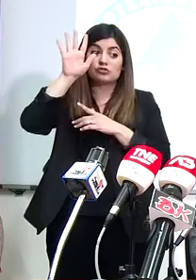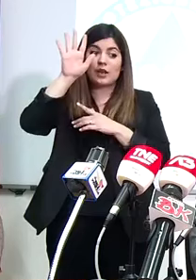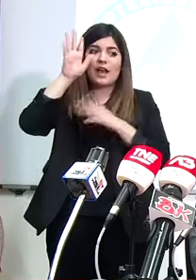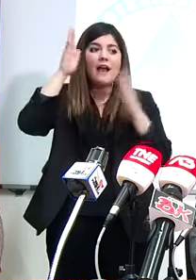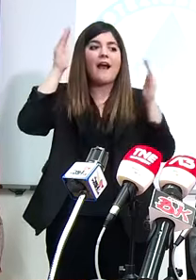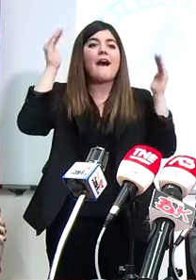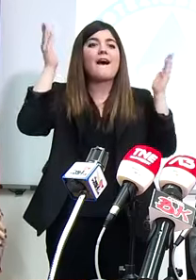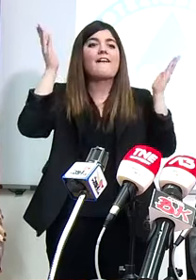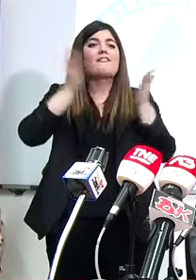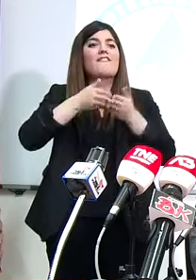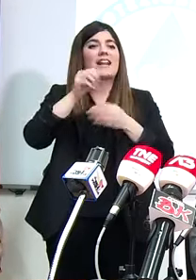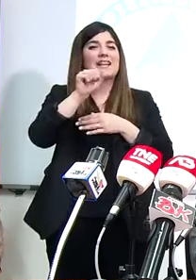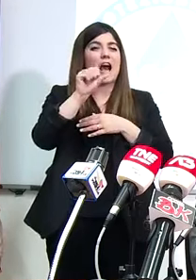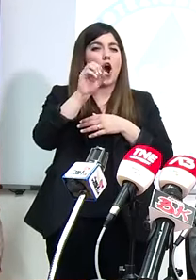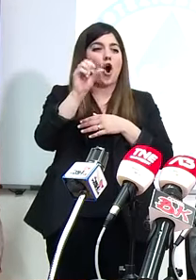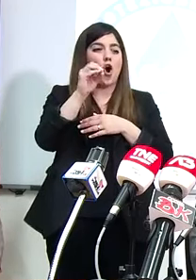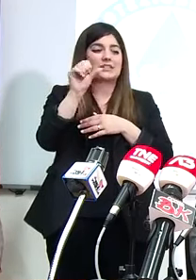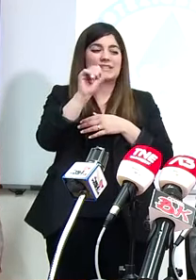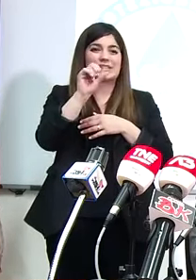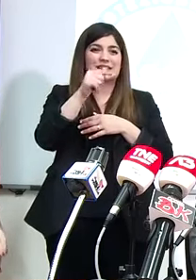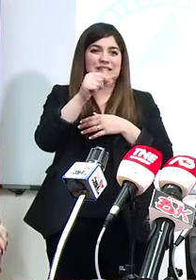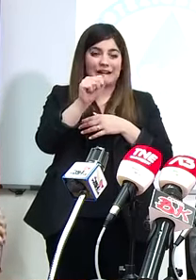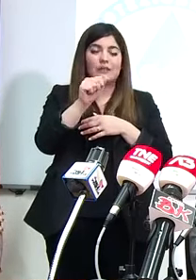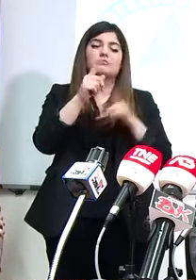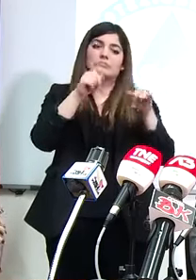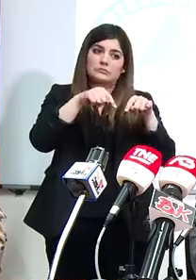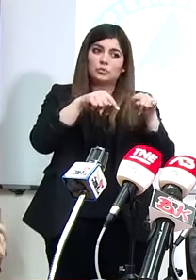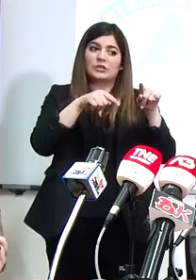abbiamo la tua disegna una situazione pesante